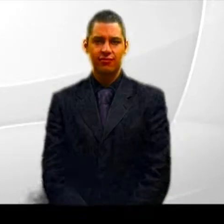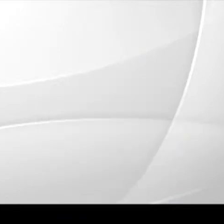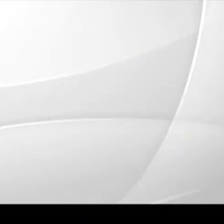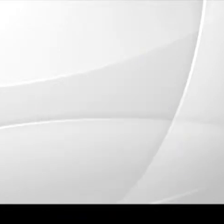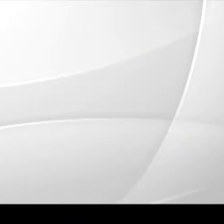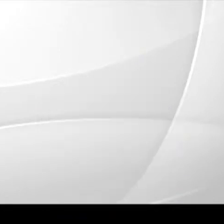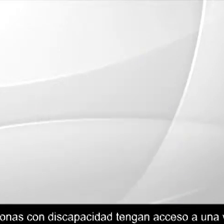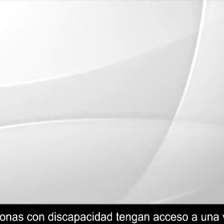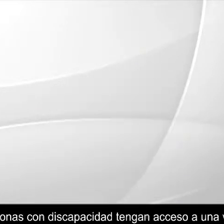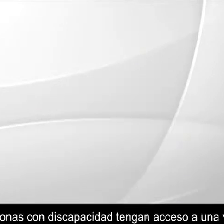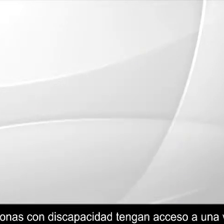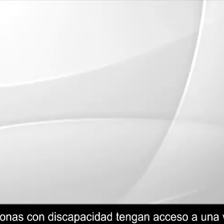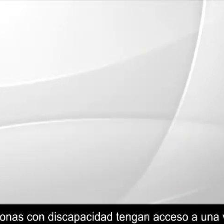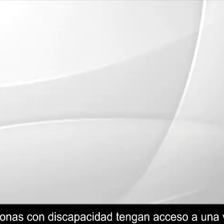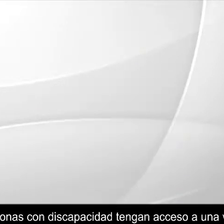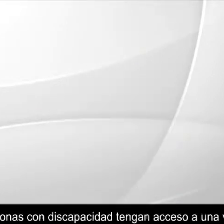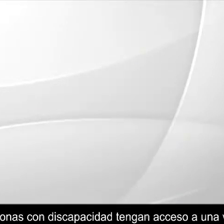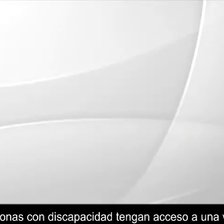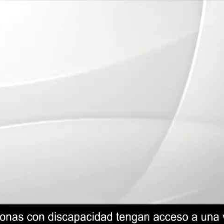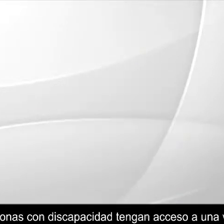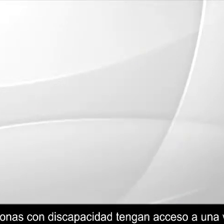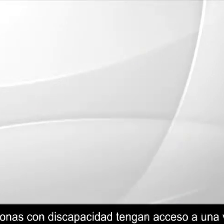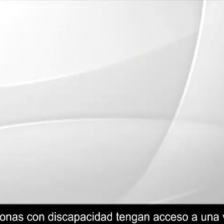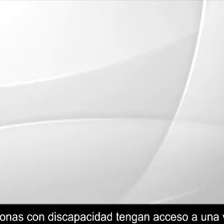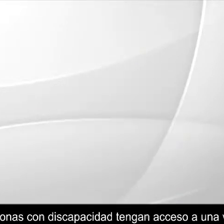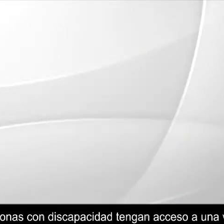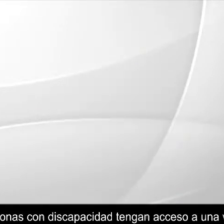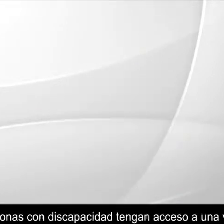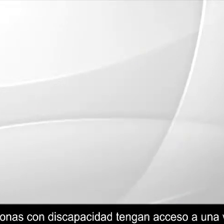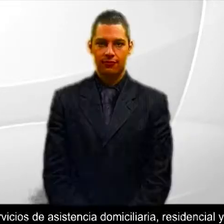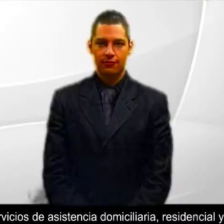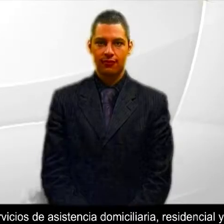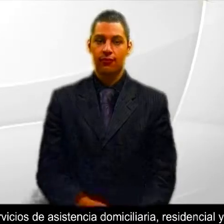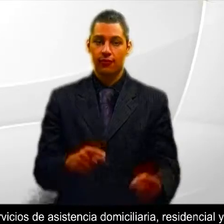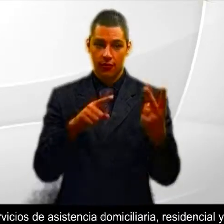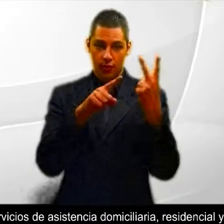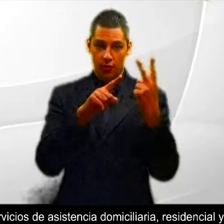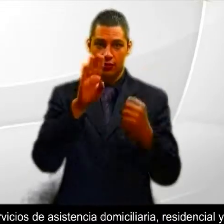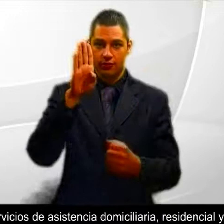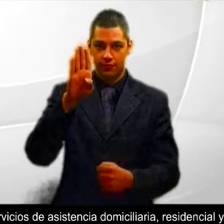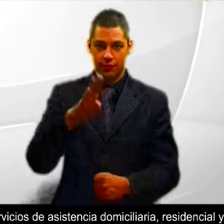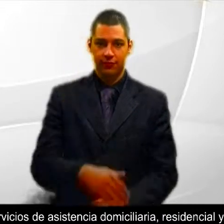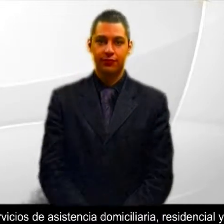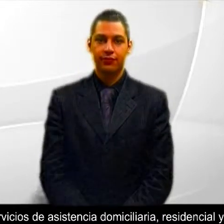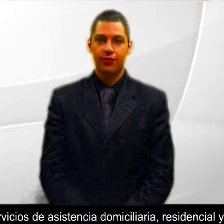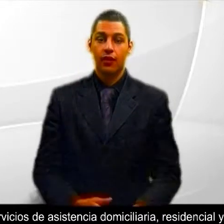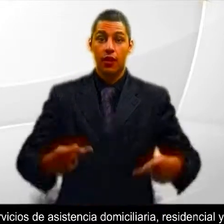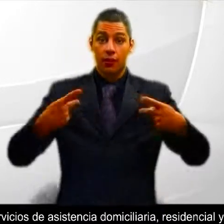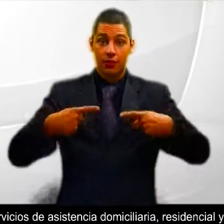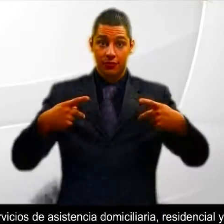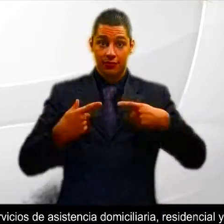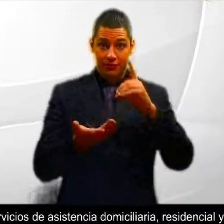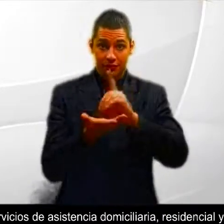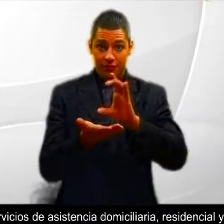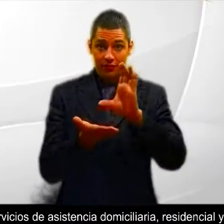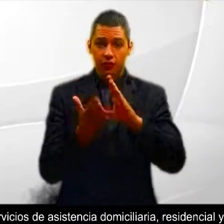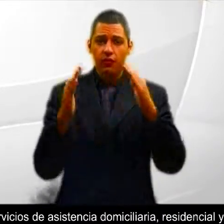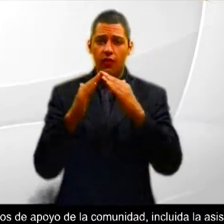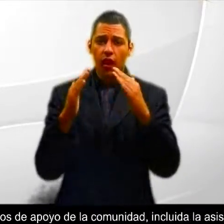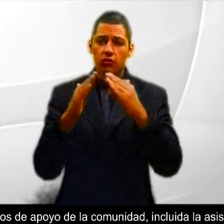b. las personas con discapacidad tengan acceso a una variedad de servicios de asistencia domiciliaria, residencial y otros